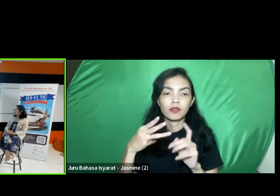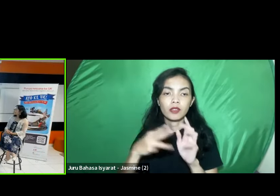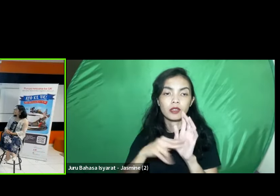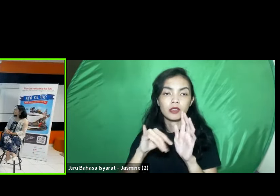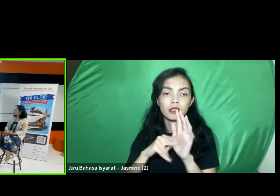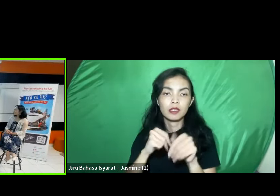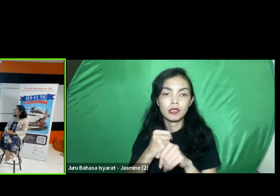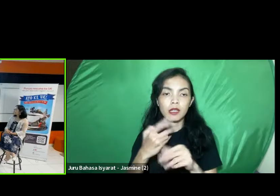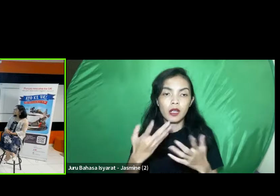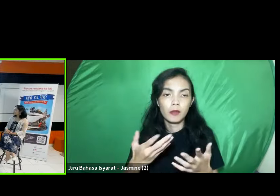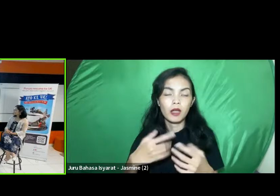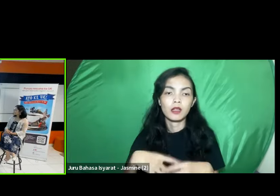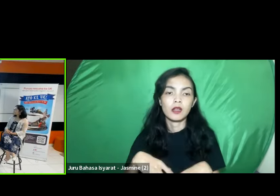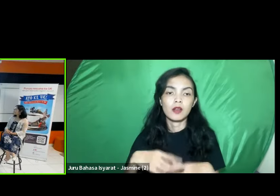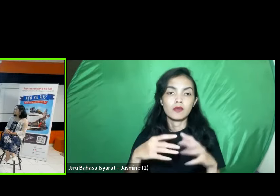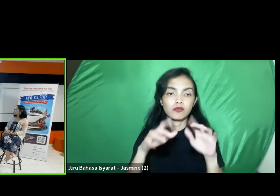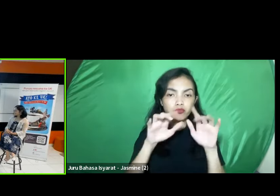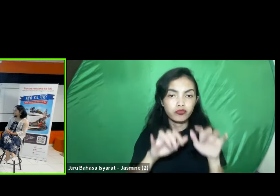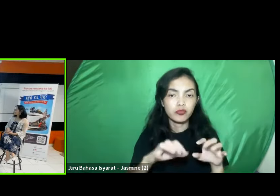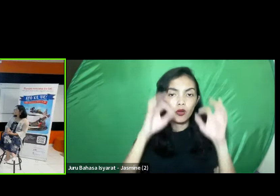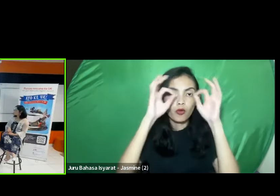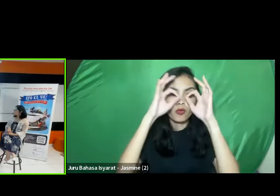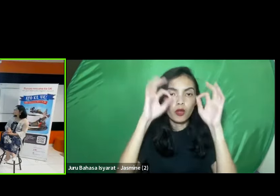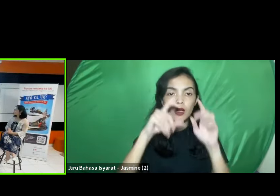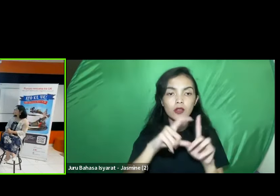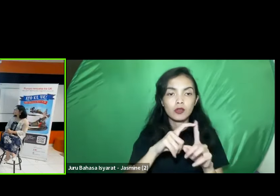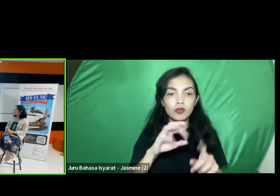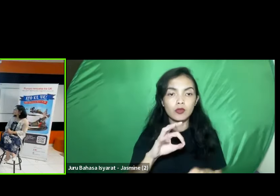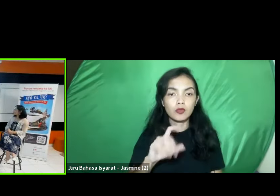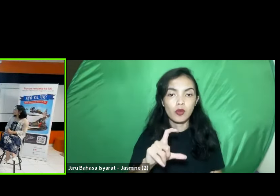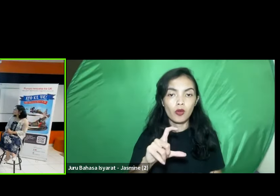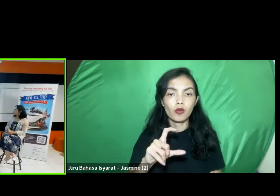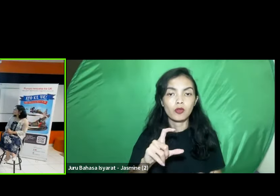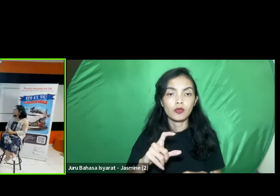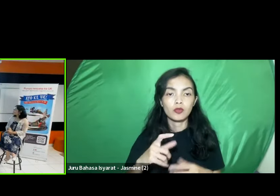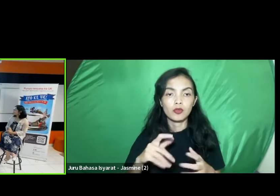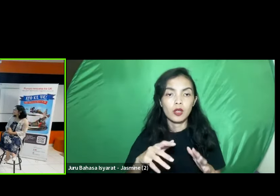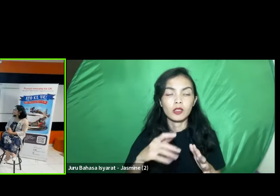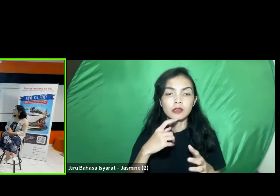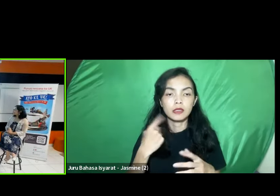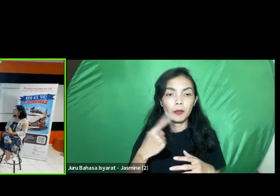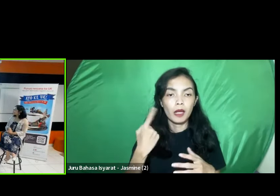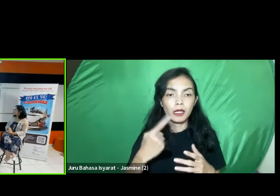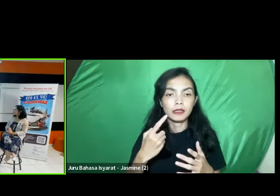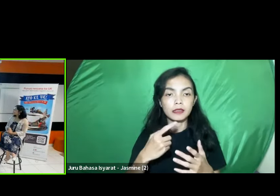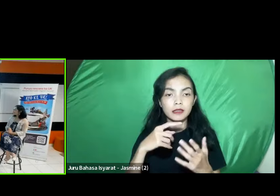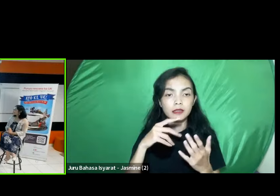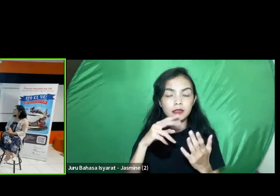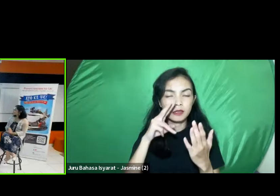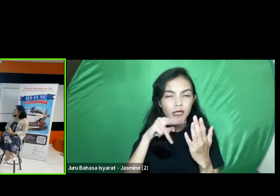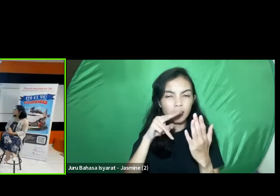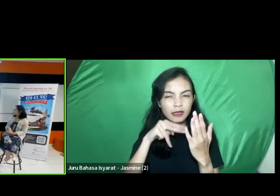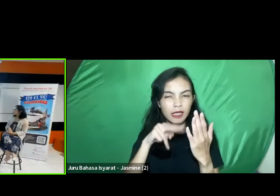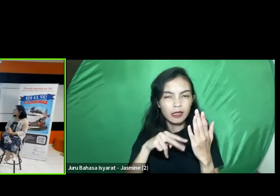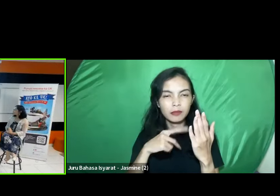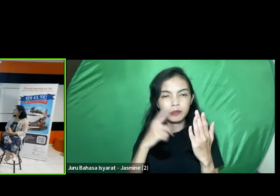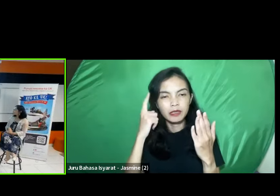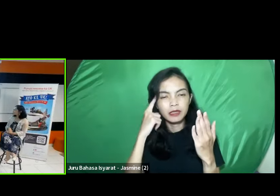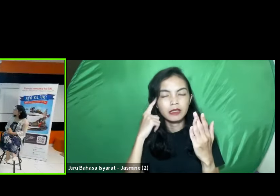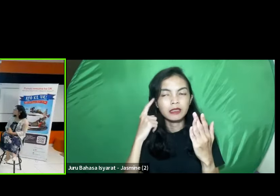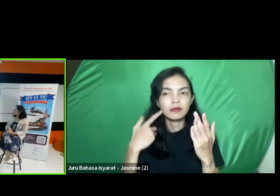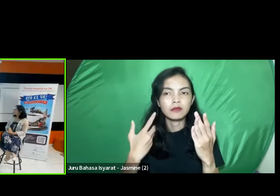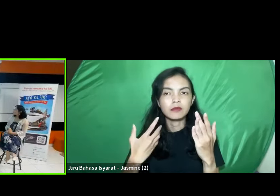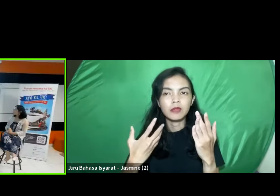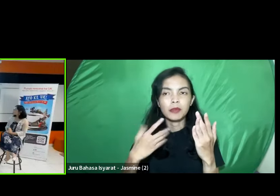satu Google Docs gitu beberapa lembar halaman kan terus baru tuh cilcicilku tiap hari nyari nyari kira-kira mikir ini kira-kira gua